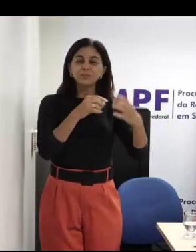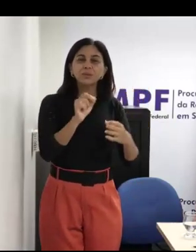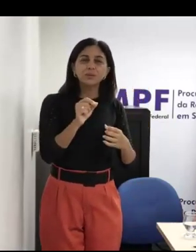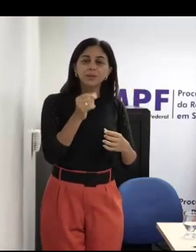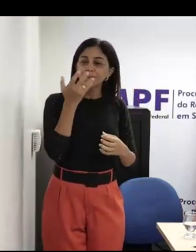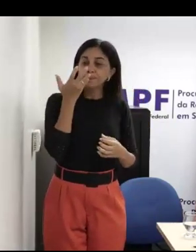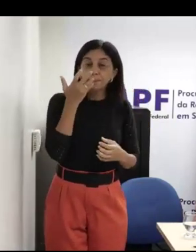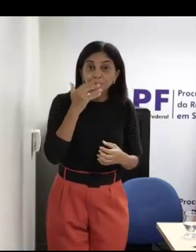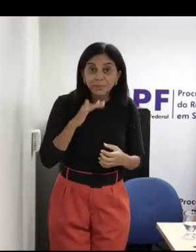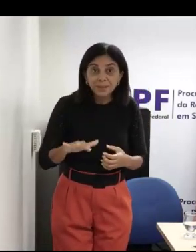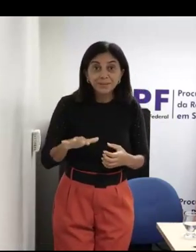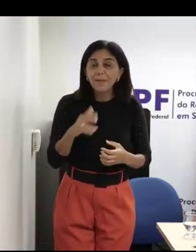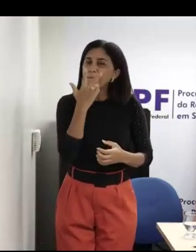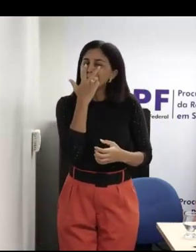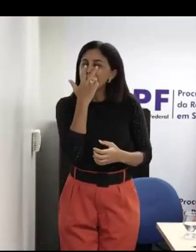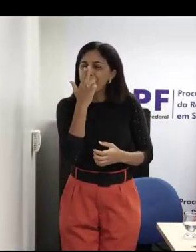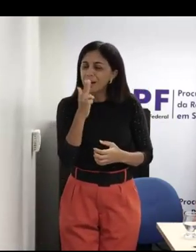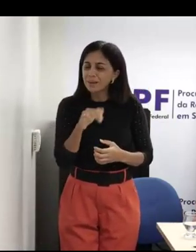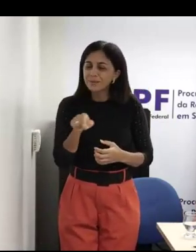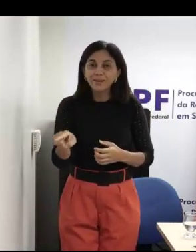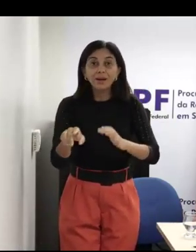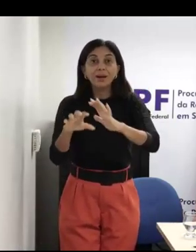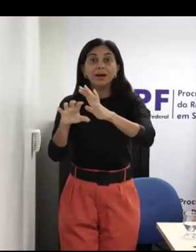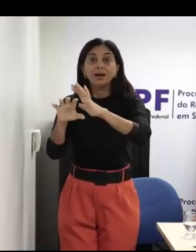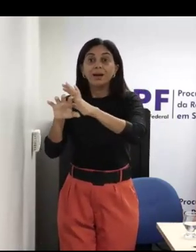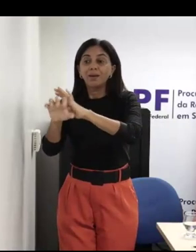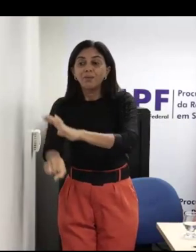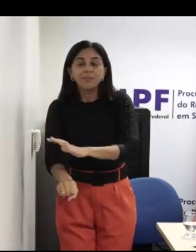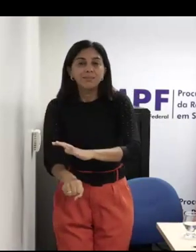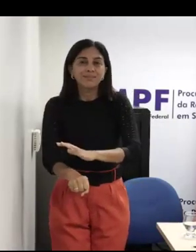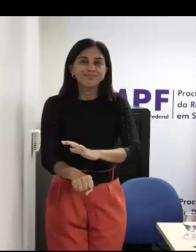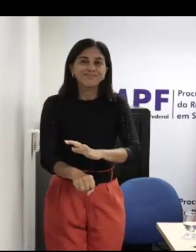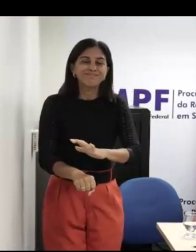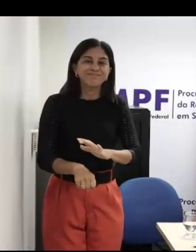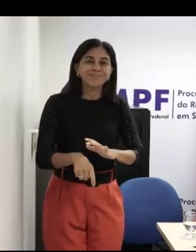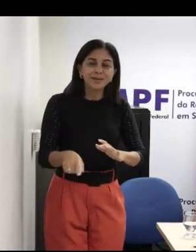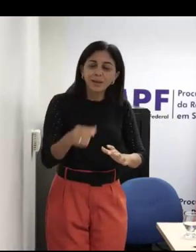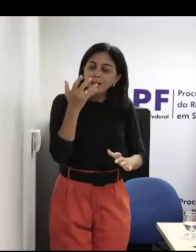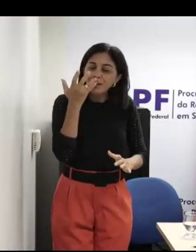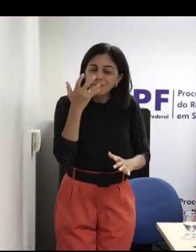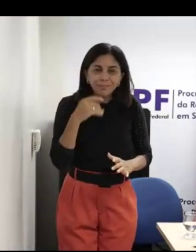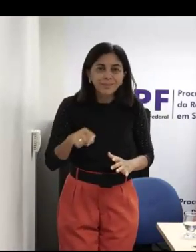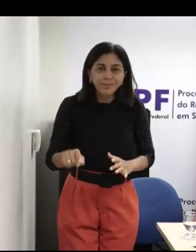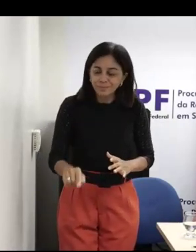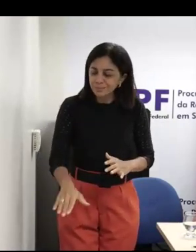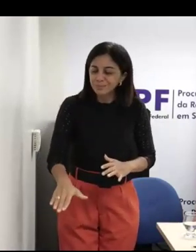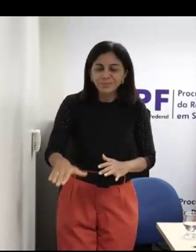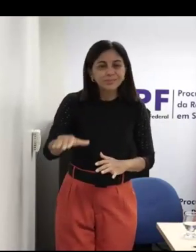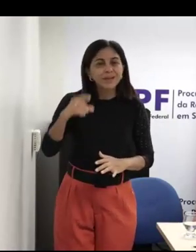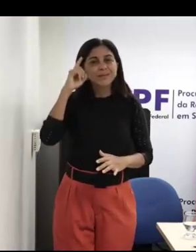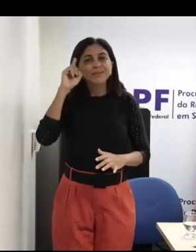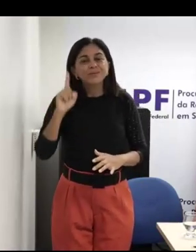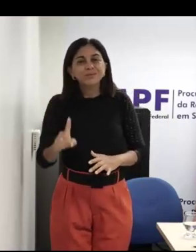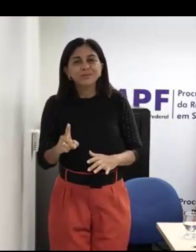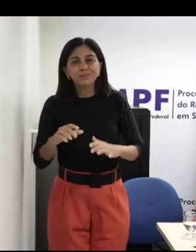infância seja roubada e se eventualmente tiver acontecido garantir para essa criança para esse adolescente